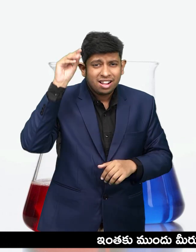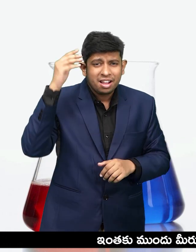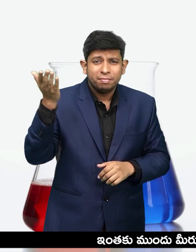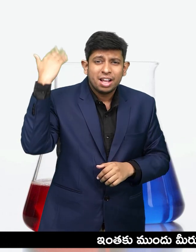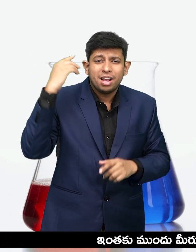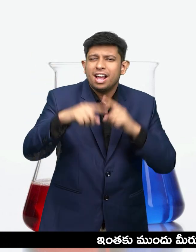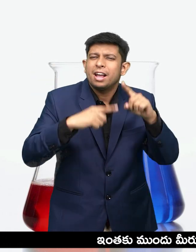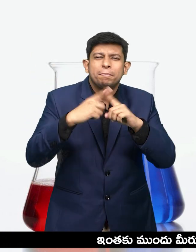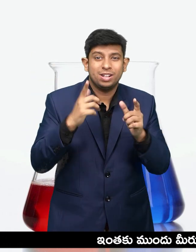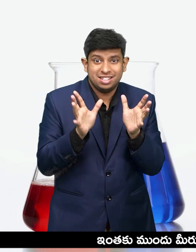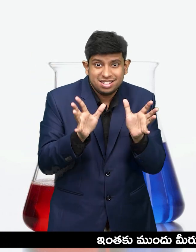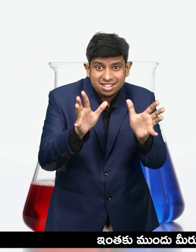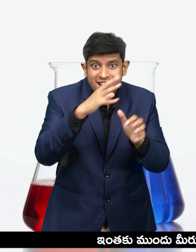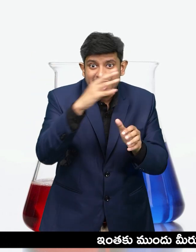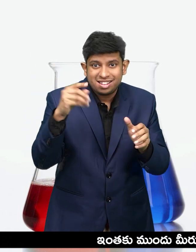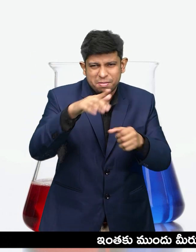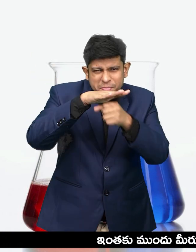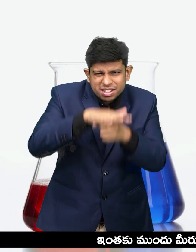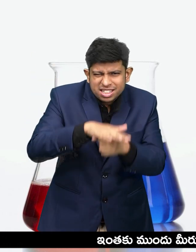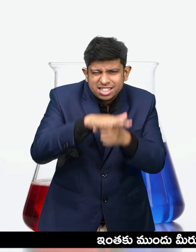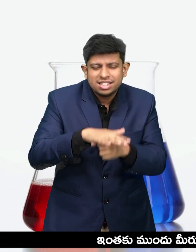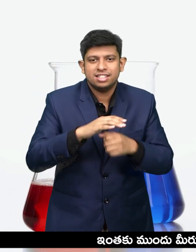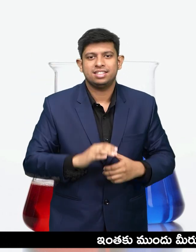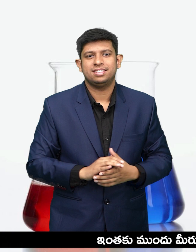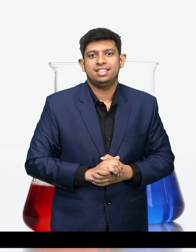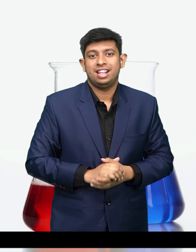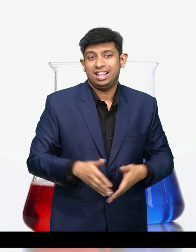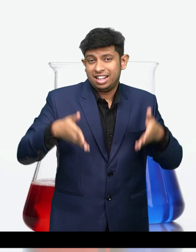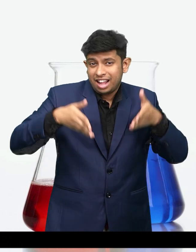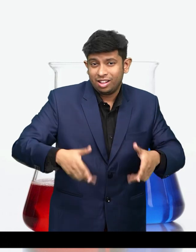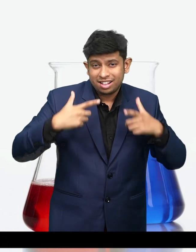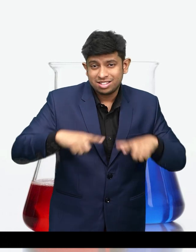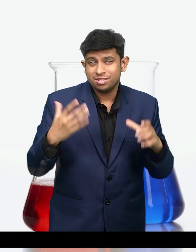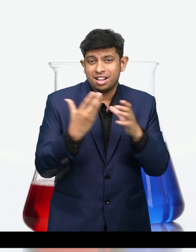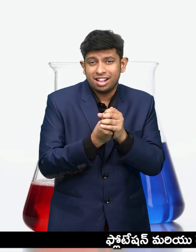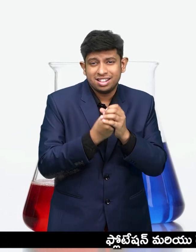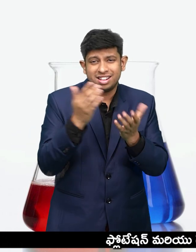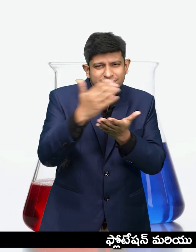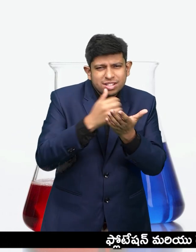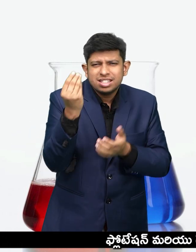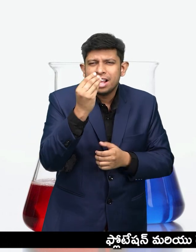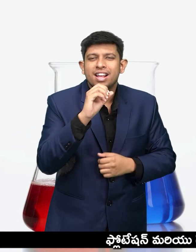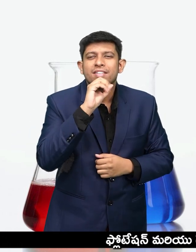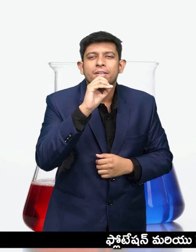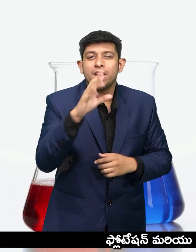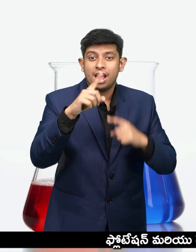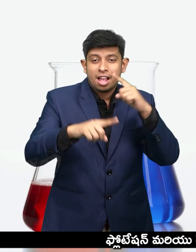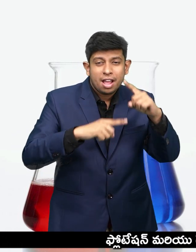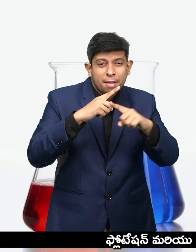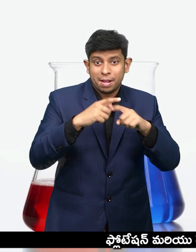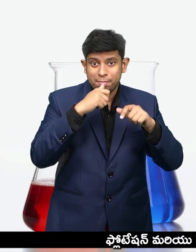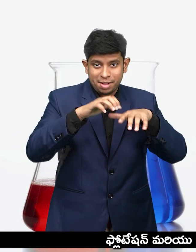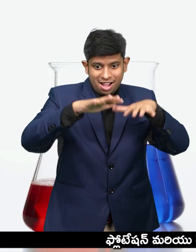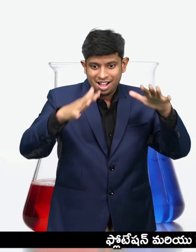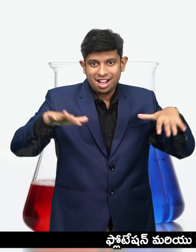ఇంతకుముందు మీరు ఒత్తిడి మరియు పీడనం గురించి తెలుసుకున్నారు. ఇప్పుడు ఈ వీడియోలో ఫ్లోటేషన్ మరియు